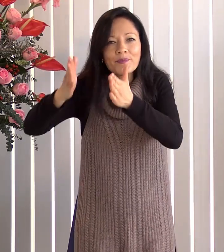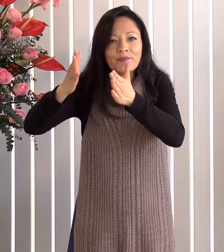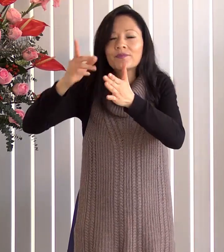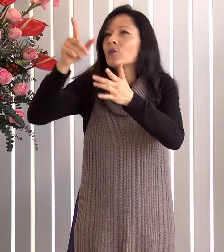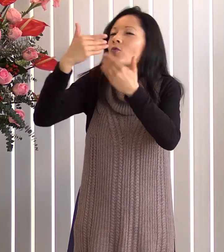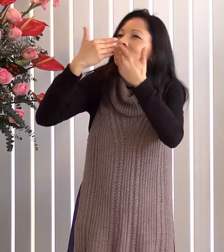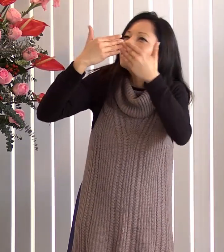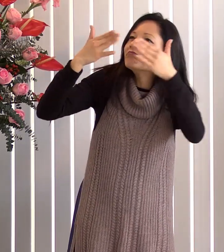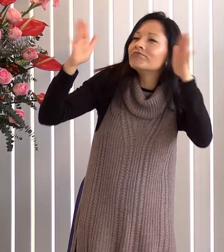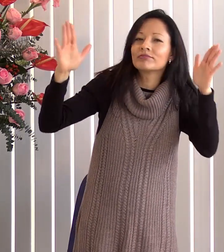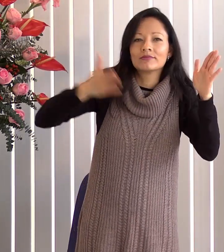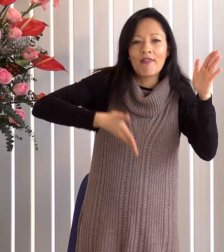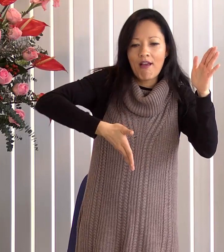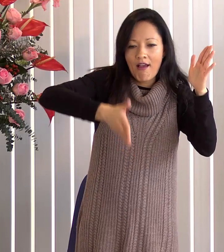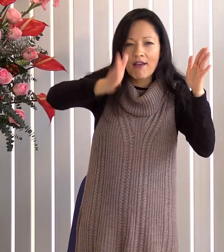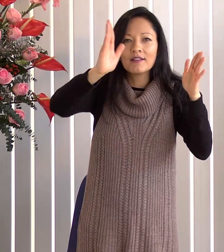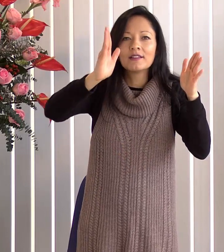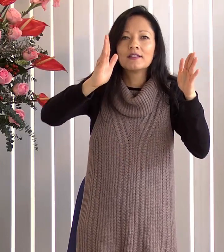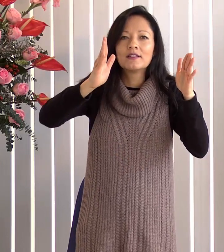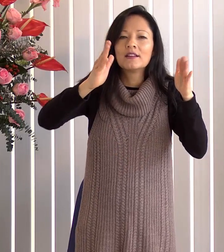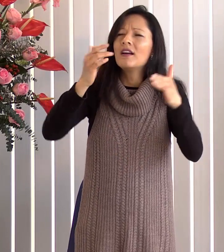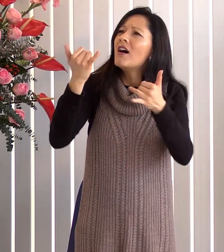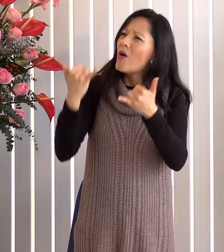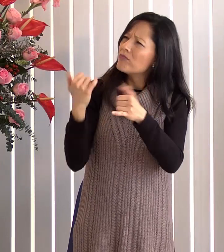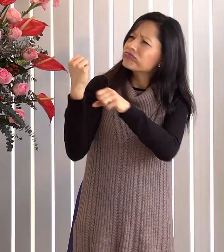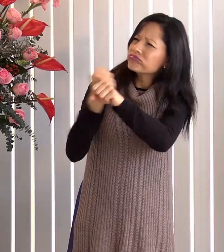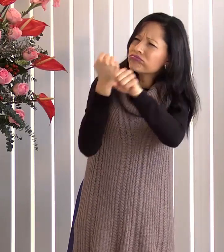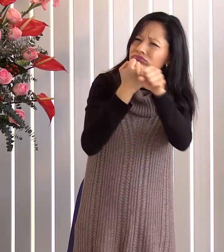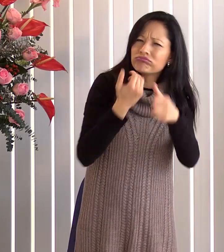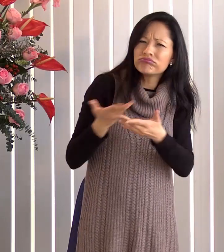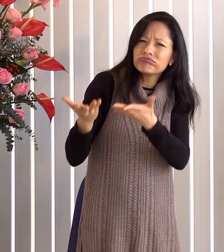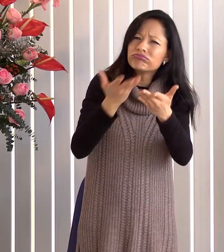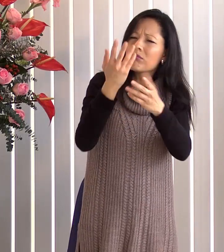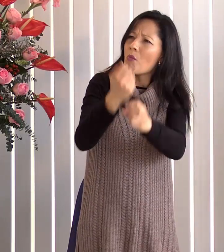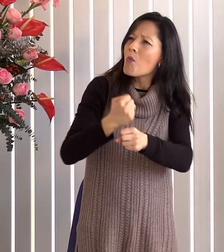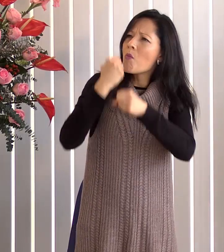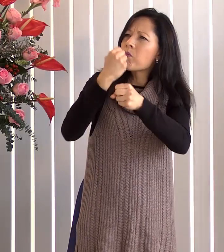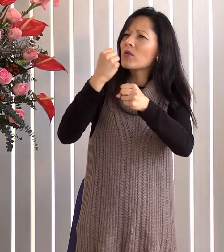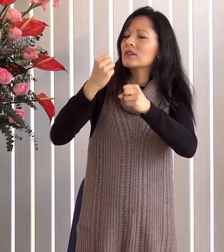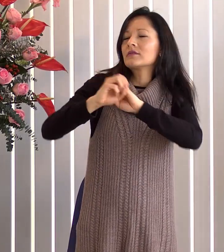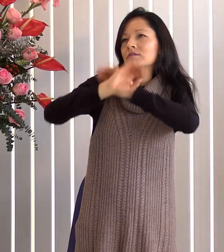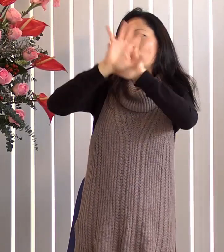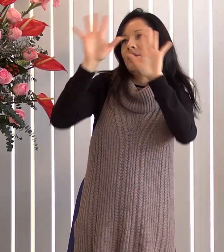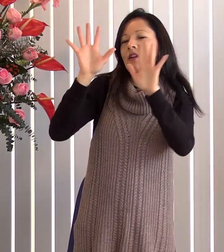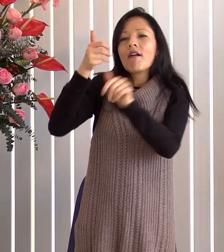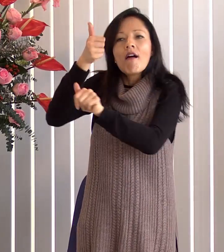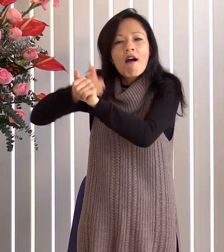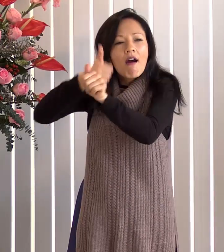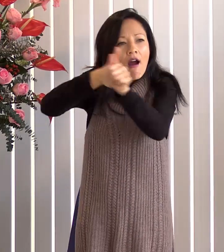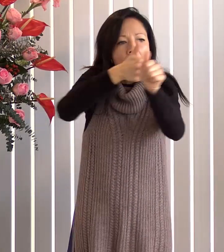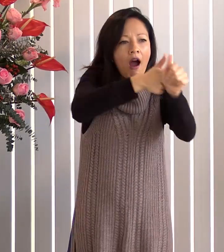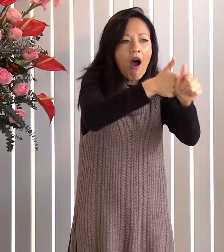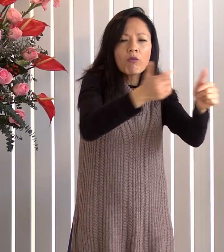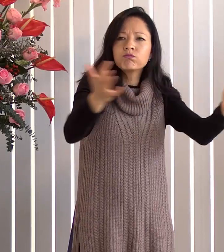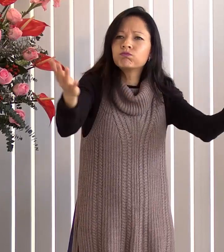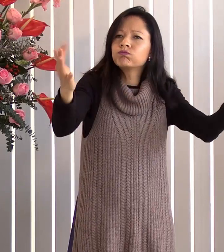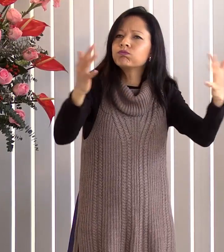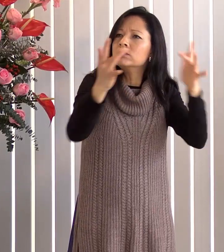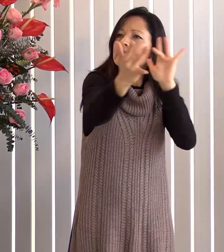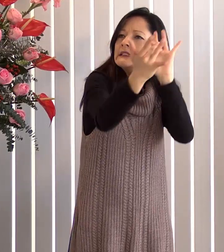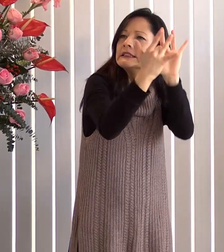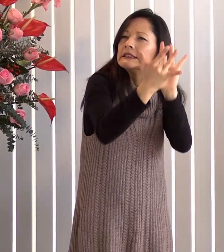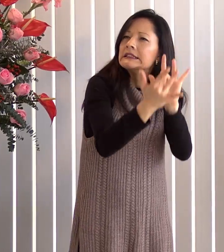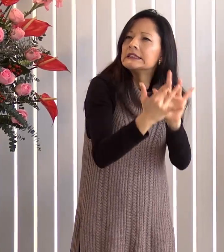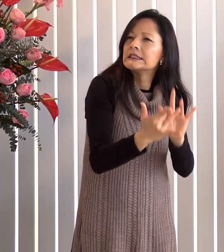tú has dispuesto delante de nosotros. Así que obra con poder en esta mañana, Señor, en cada uno de los que están congregados en tu nombre, también